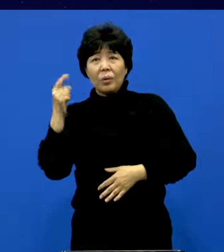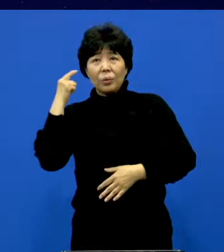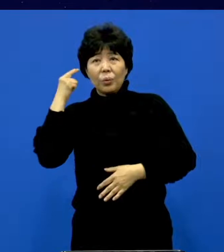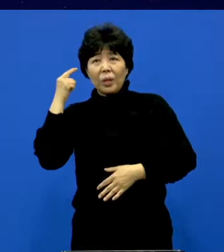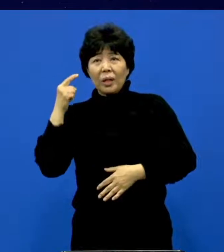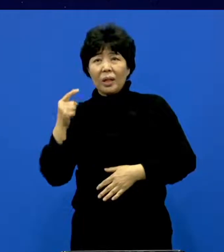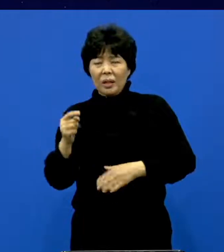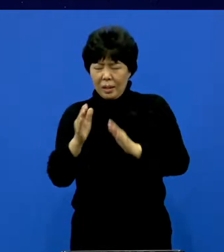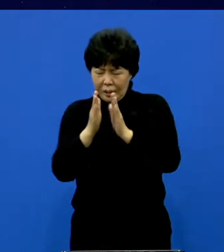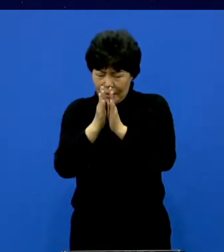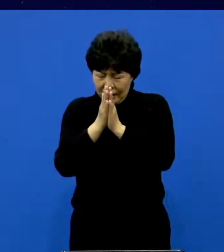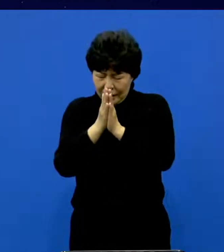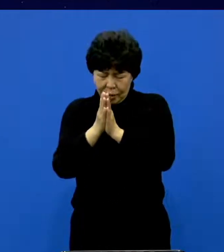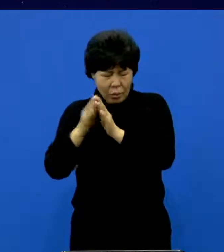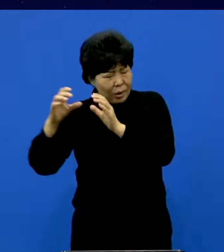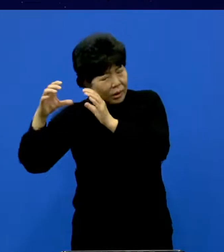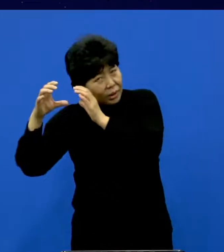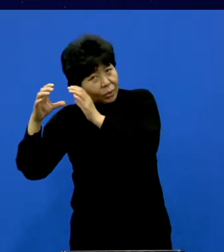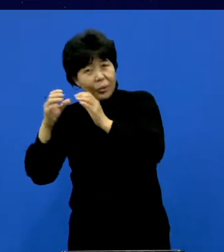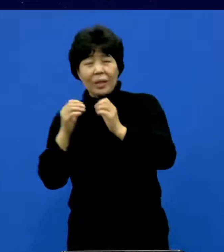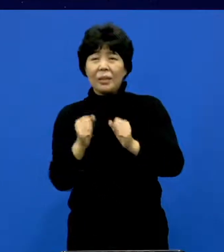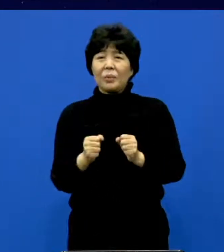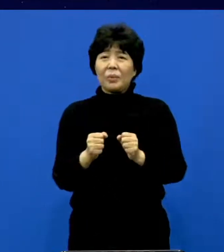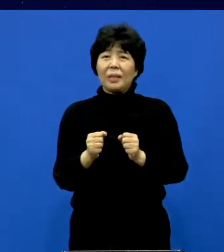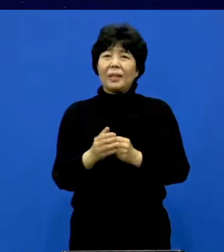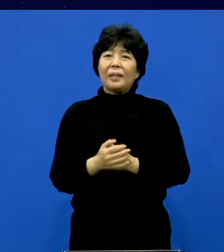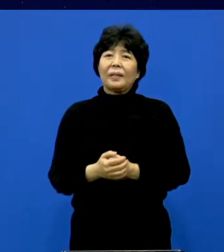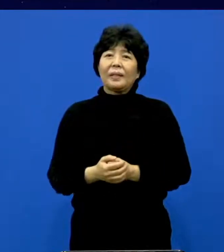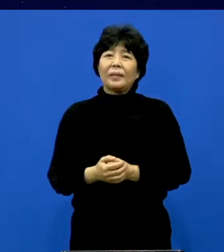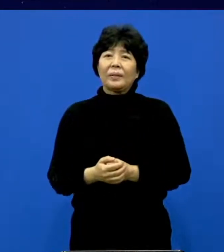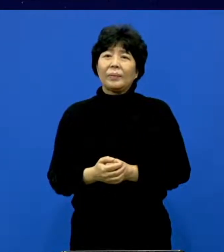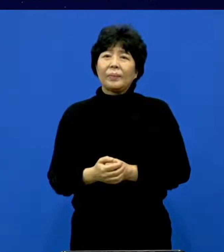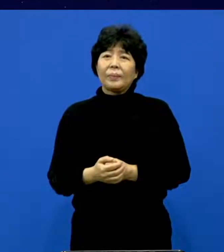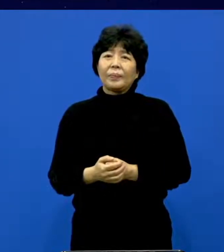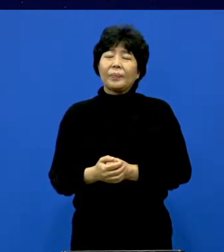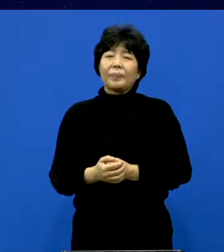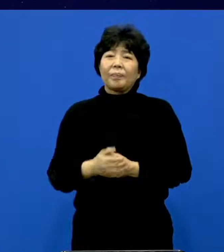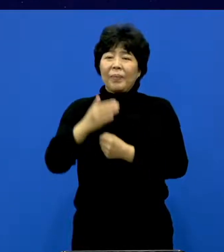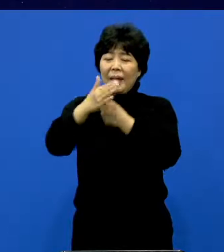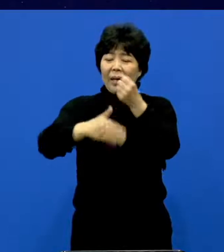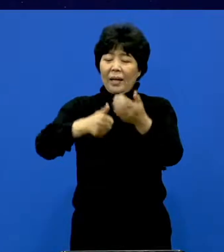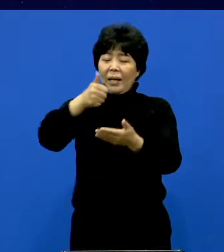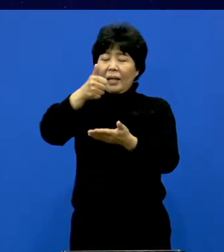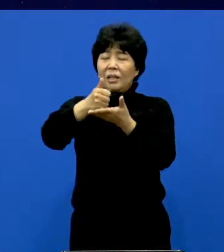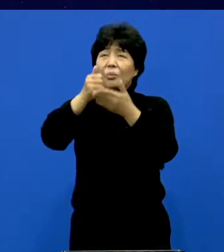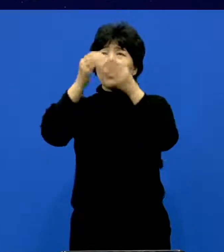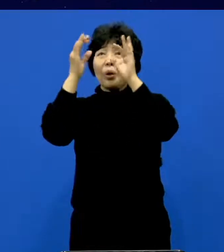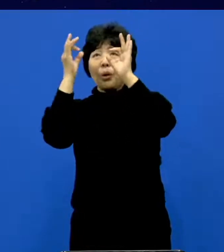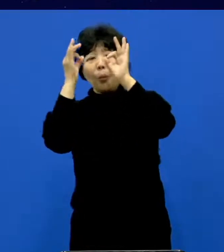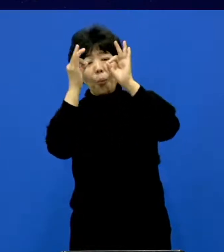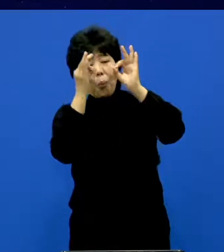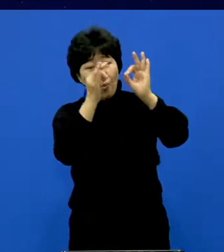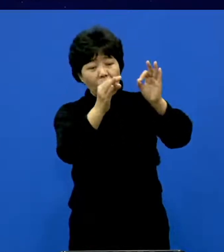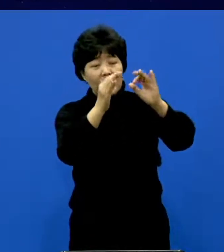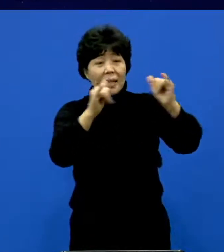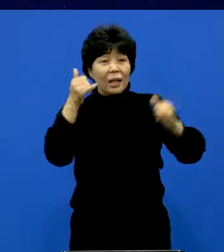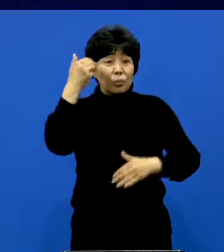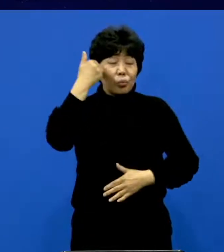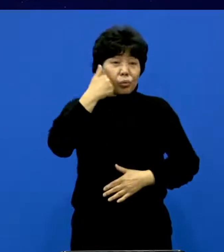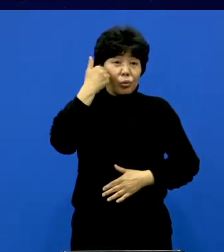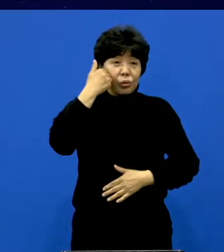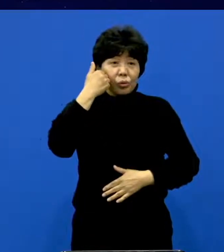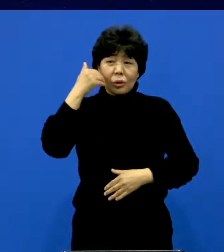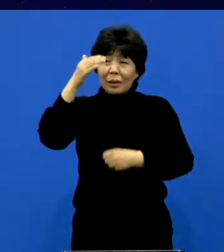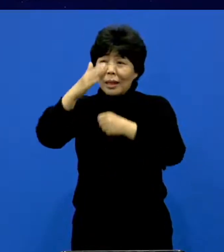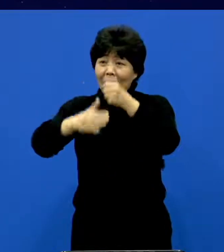기울이시되 주의 얼굴은 악행하는 자들을 대하시느냐 하였느니라. 하나님이 바라보시는 사람들이 누구인가? 하나님 다 보고